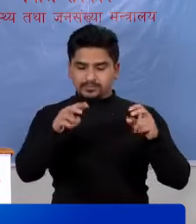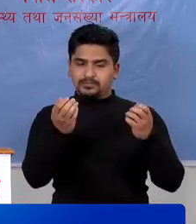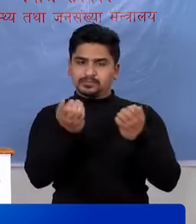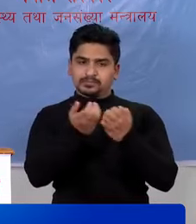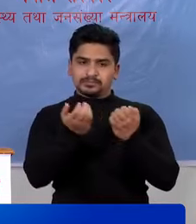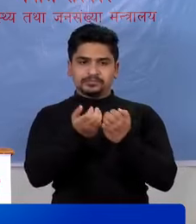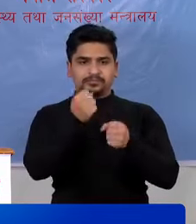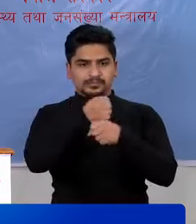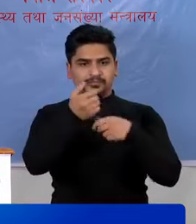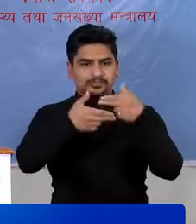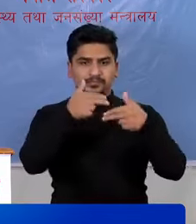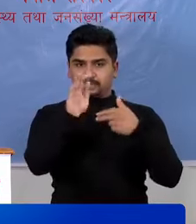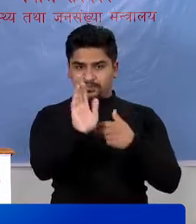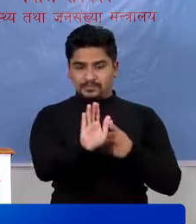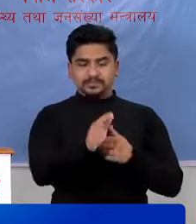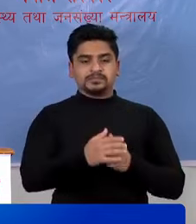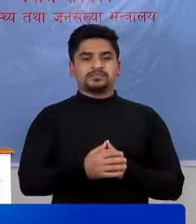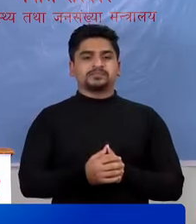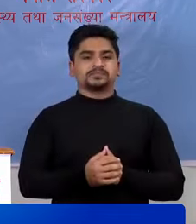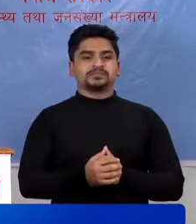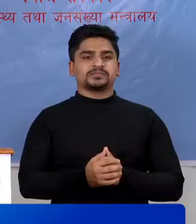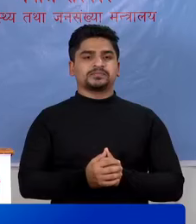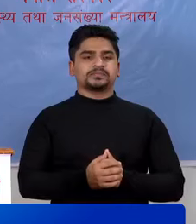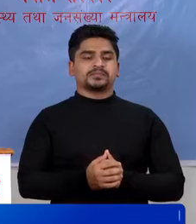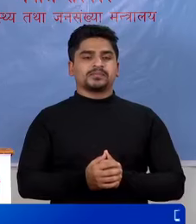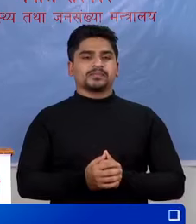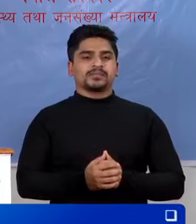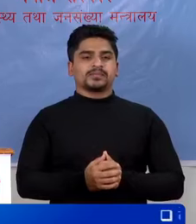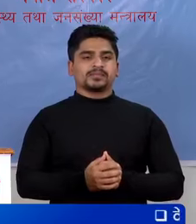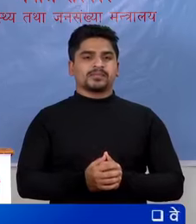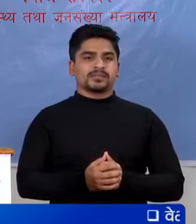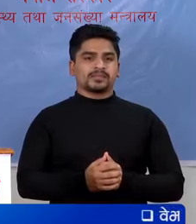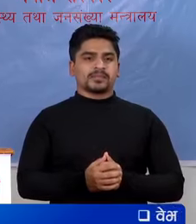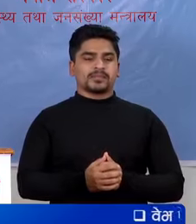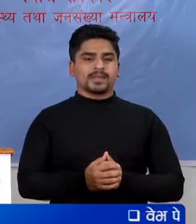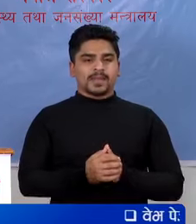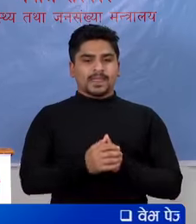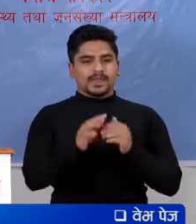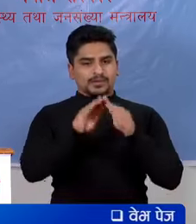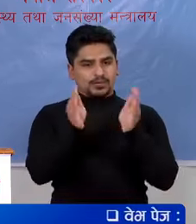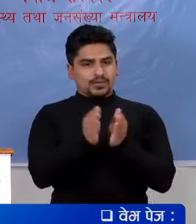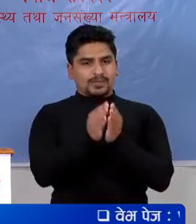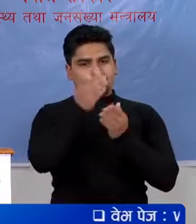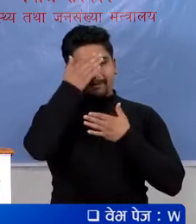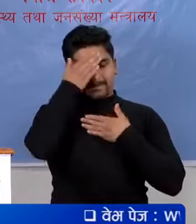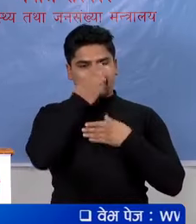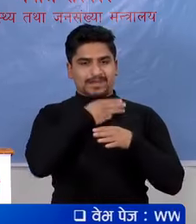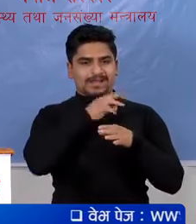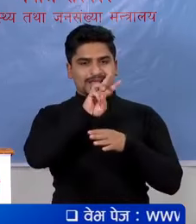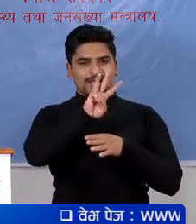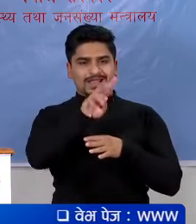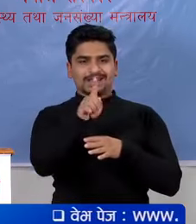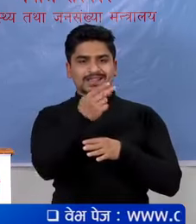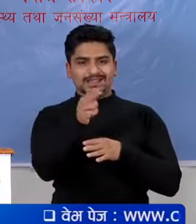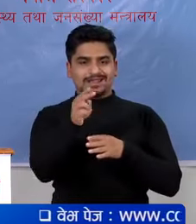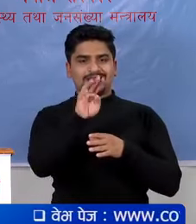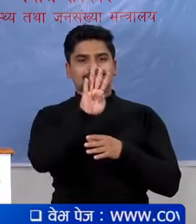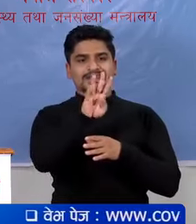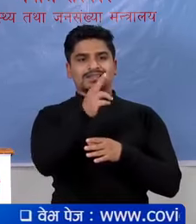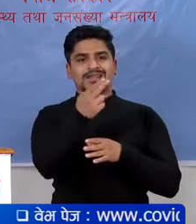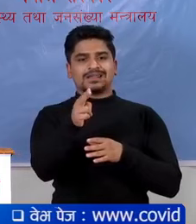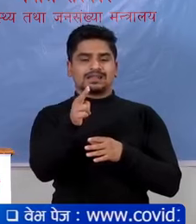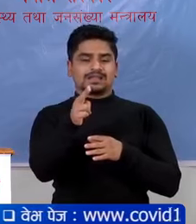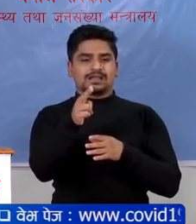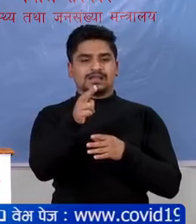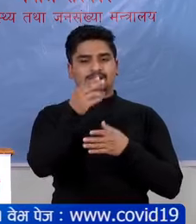कांट्याक्ट्रेसिंग शुरू गरी सक र कूल संक्रमित 31 जाना मद्दे चार जाना